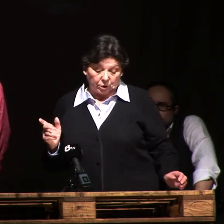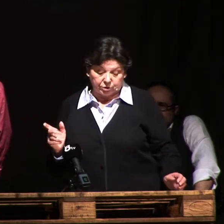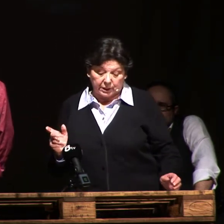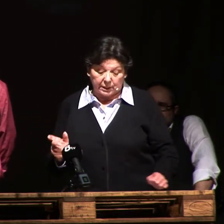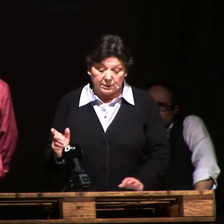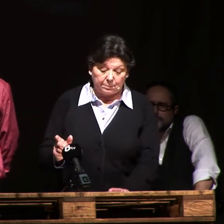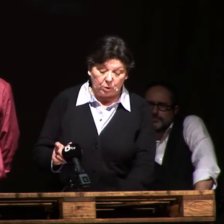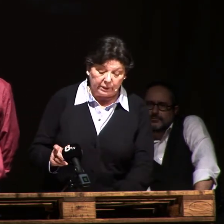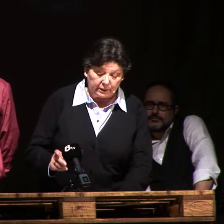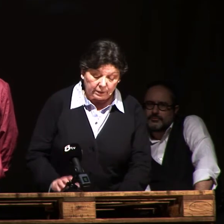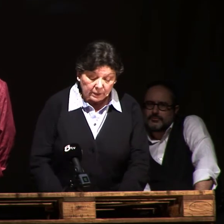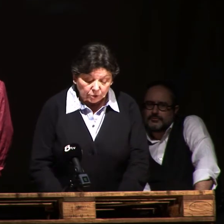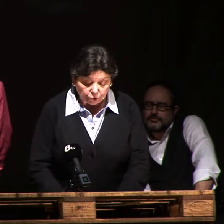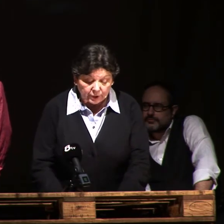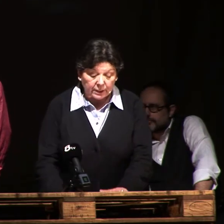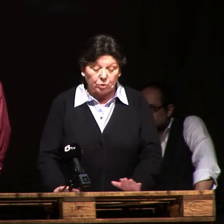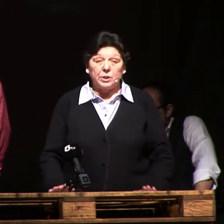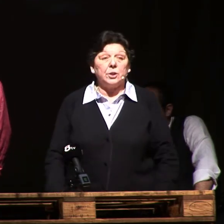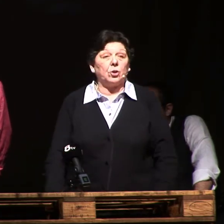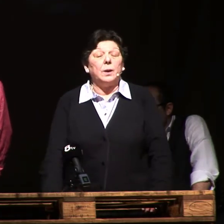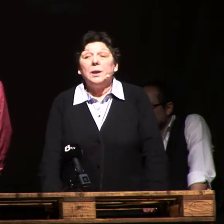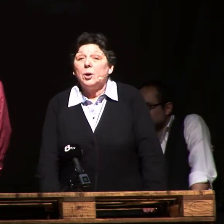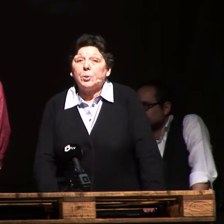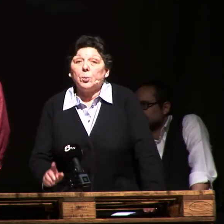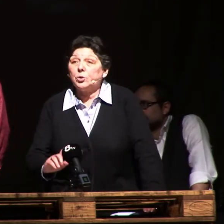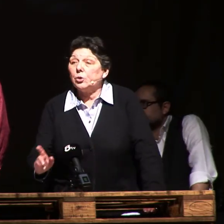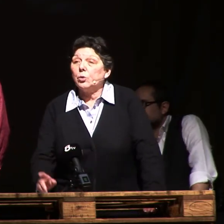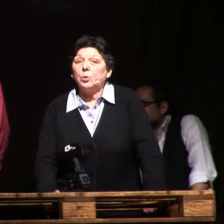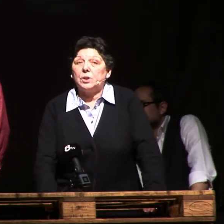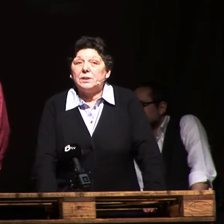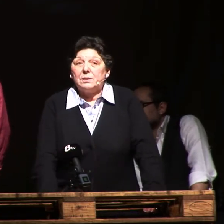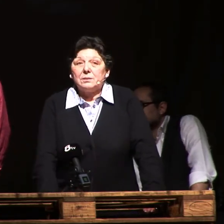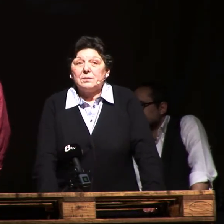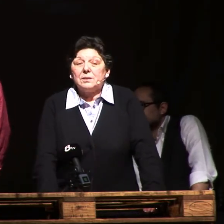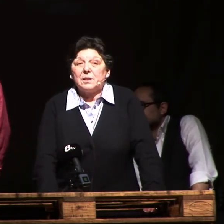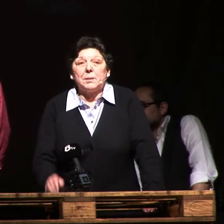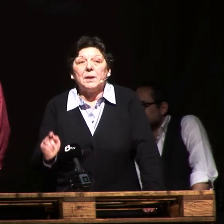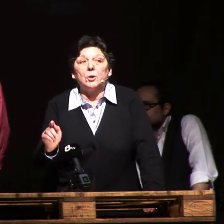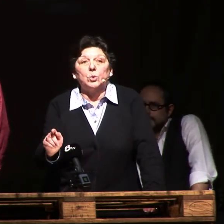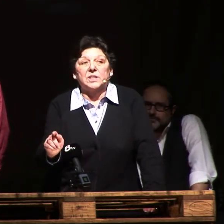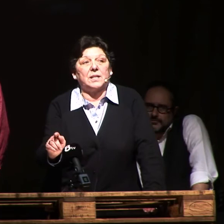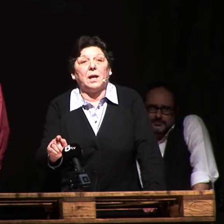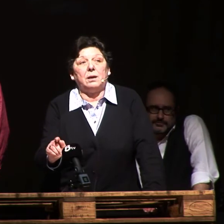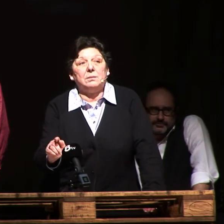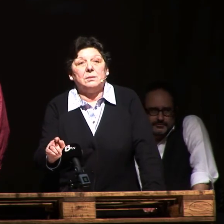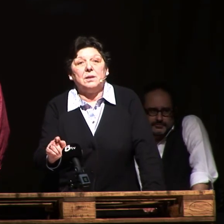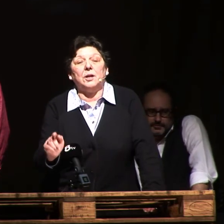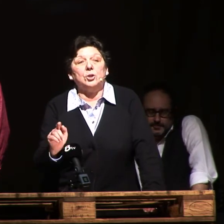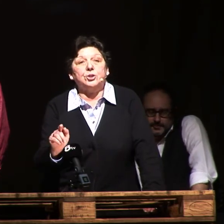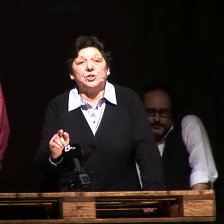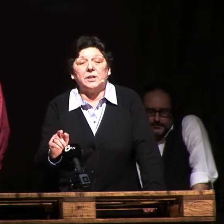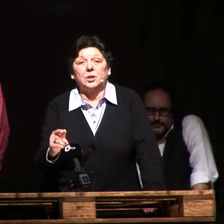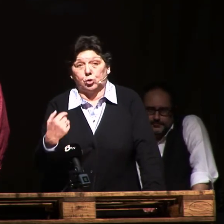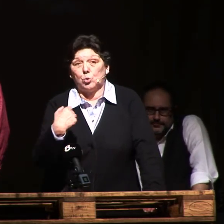dir, això seria de poc agraït. No seria, no seria això. Però votin o no votin, sabem que la lluita està allà. Que